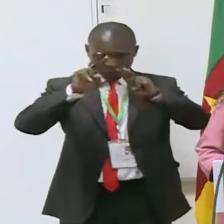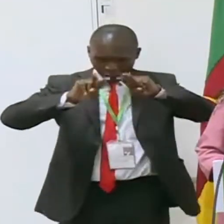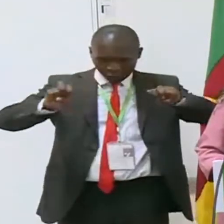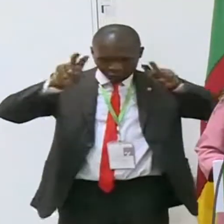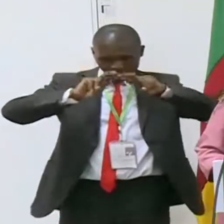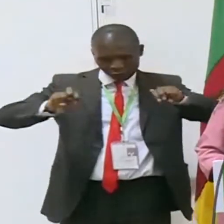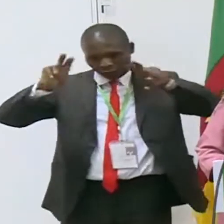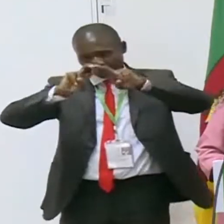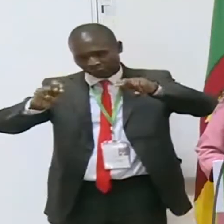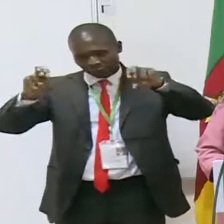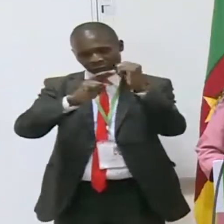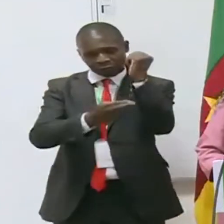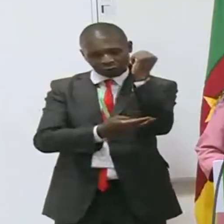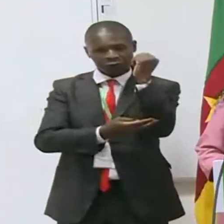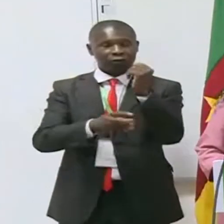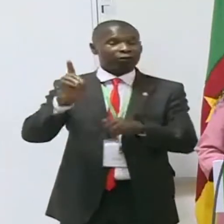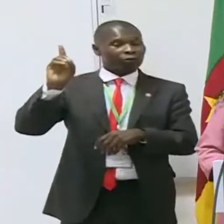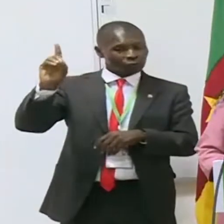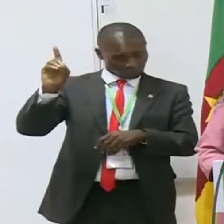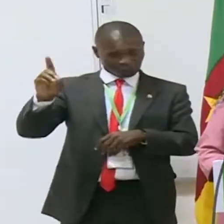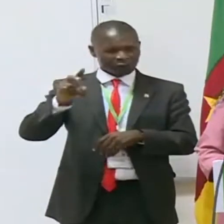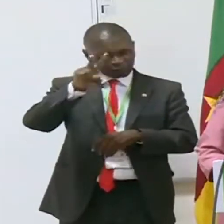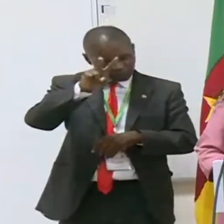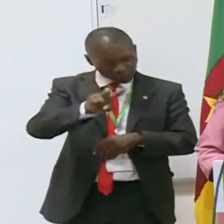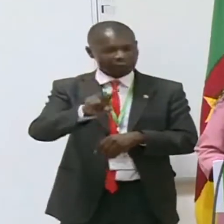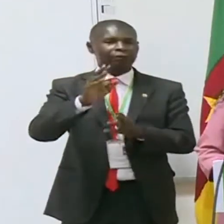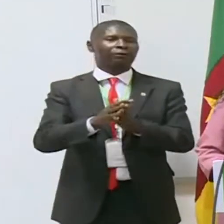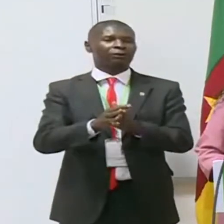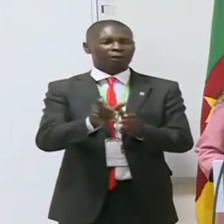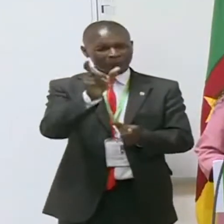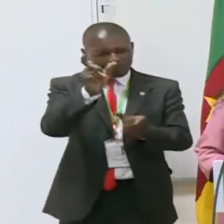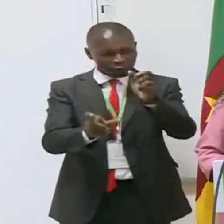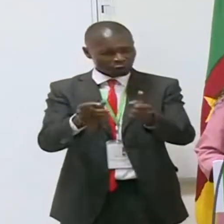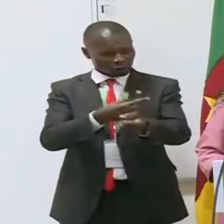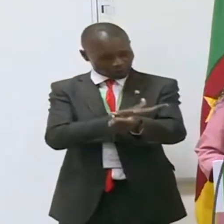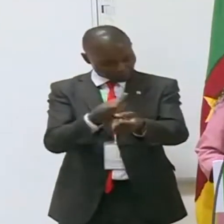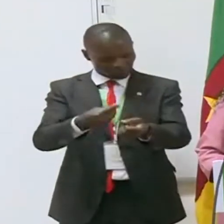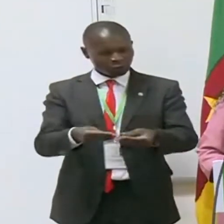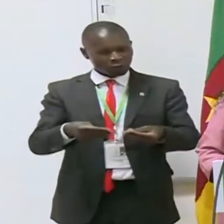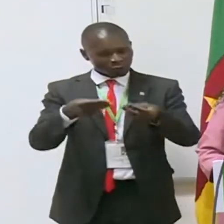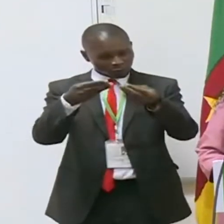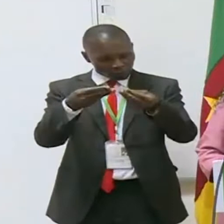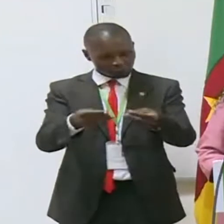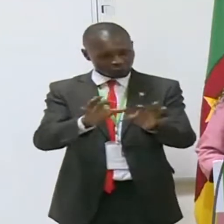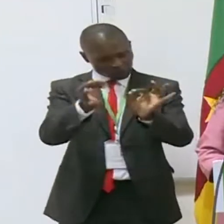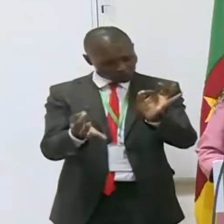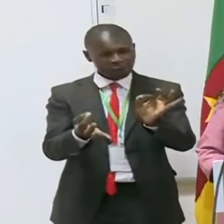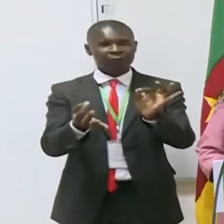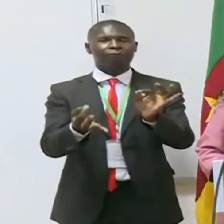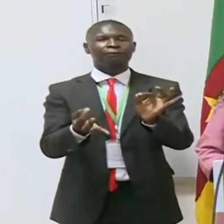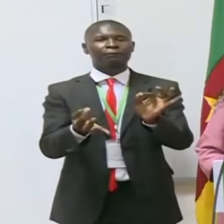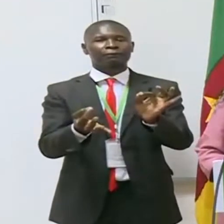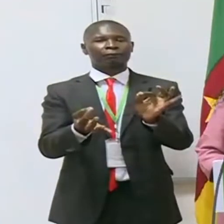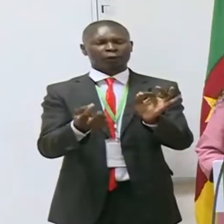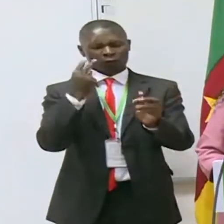pour remporter la bataille contre ce virus. C'est également le lieu de le dire que la